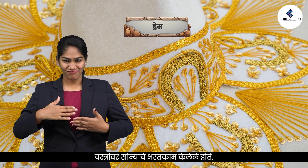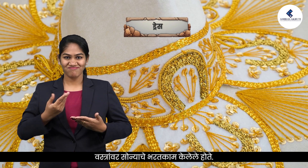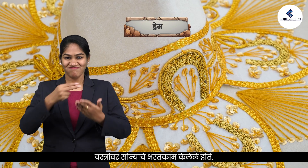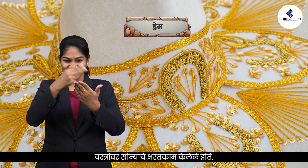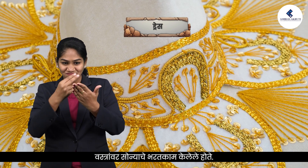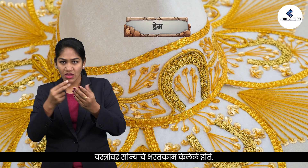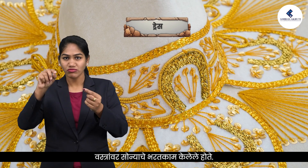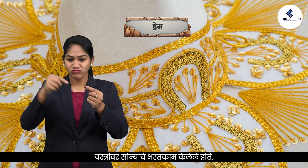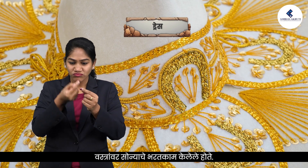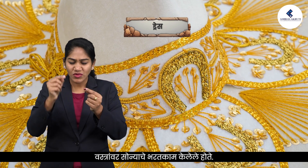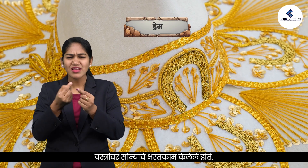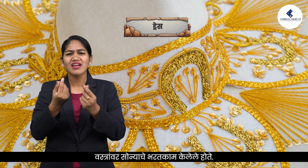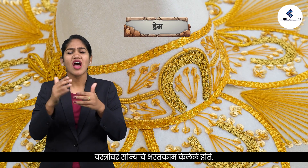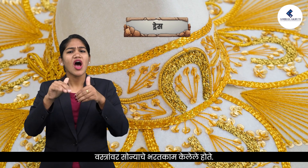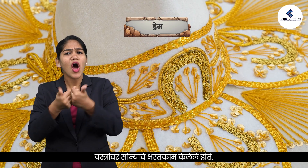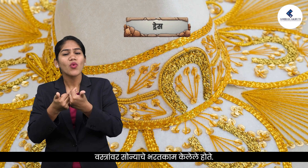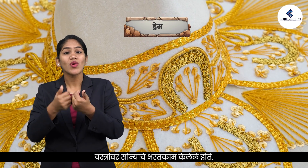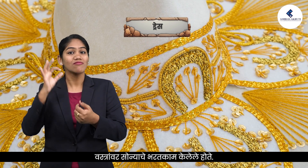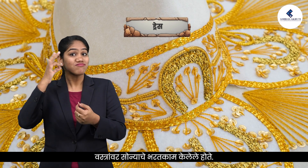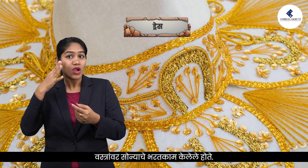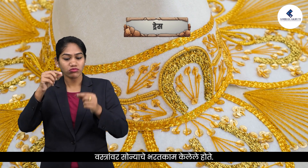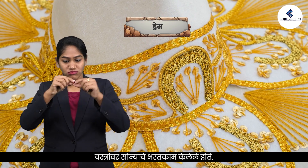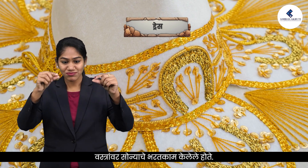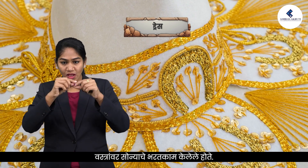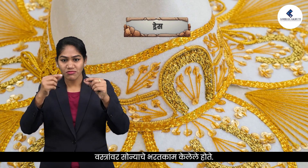वस्त्रांवर सोन्याचे भरतकाम केलेले होते.